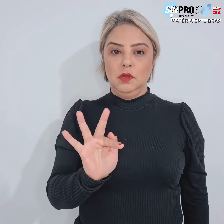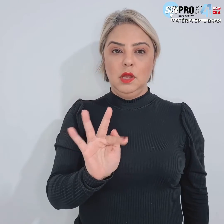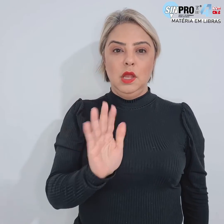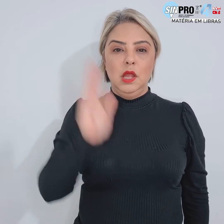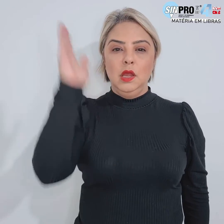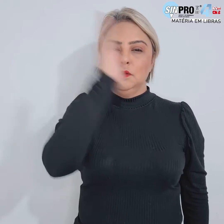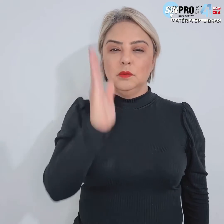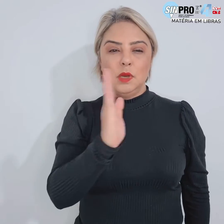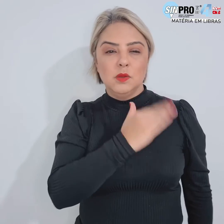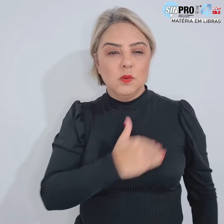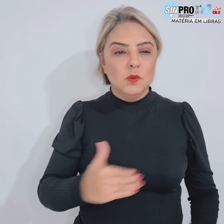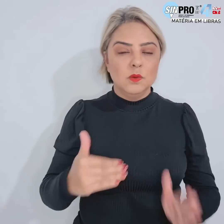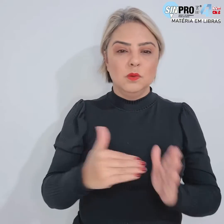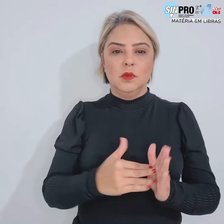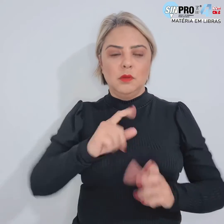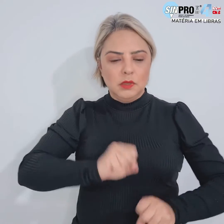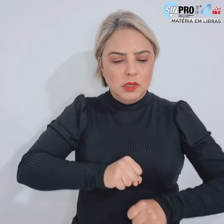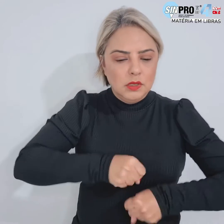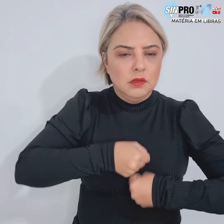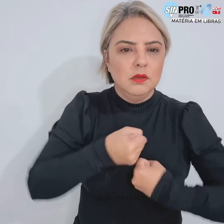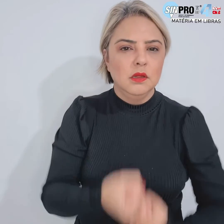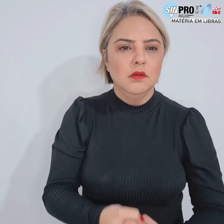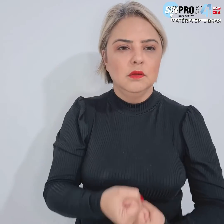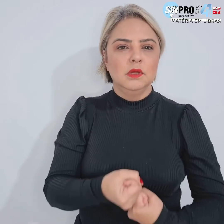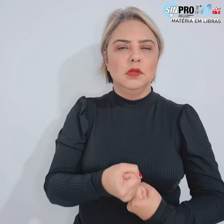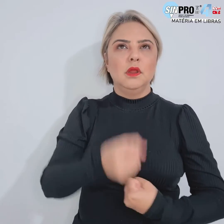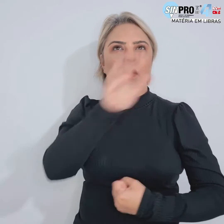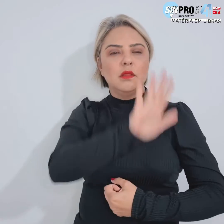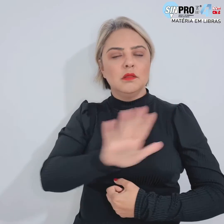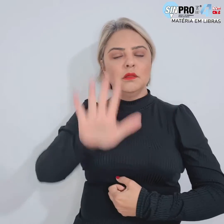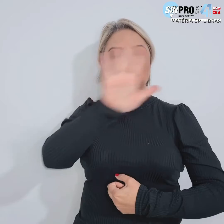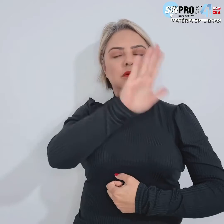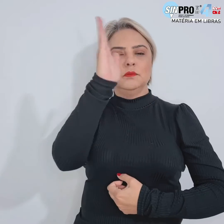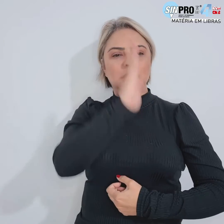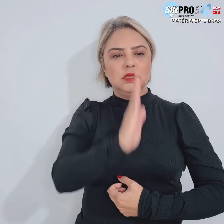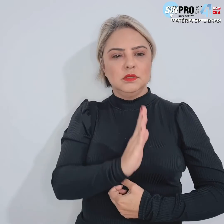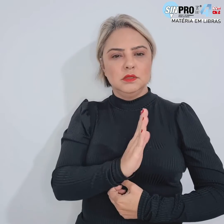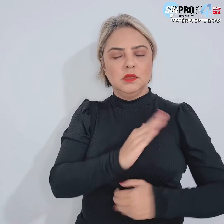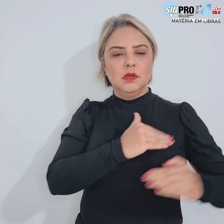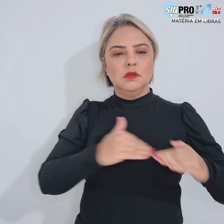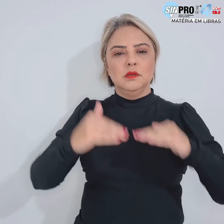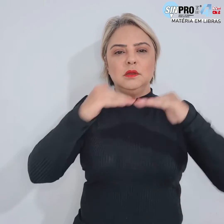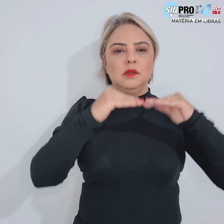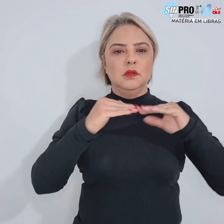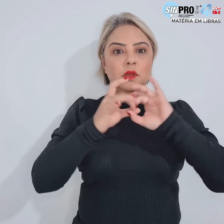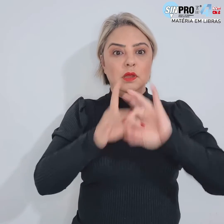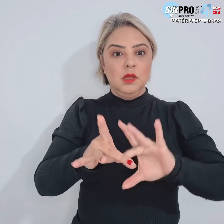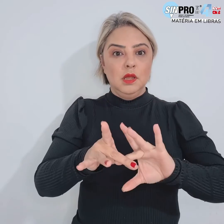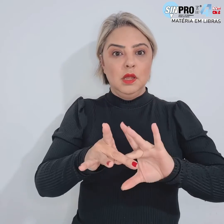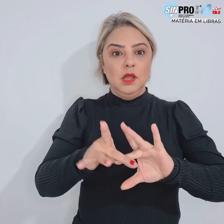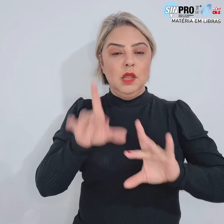e no Brasil, para defender a nação brasileira, a democracia e